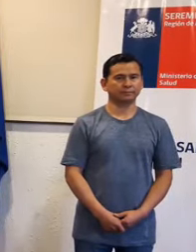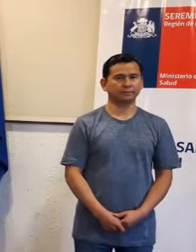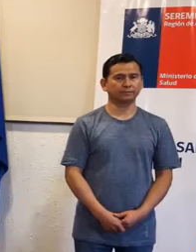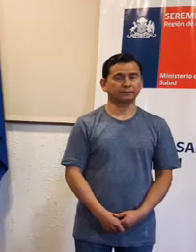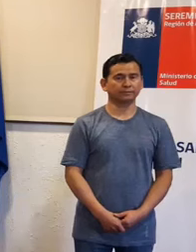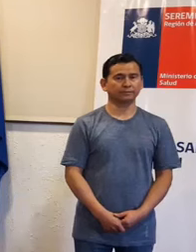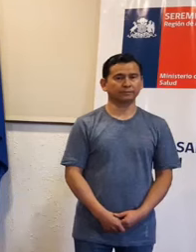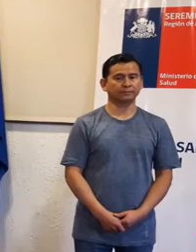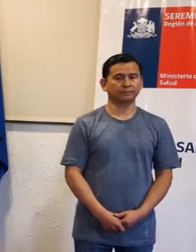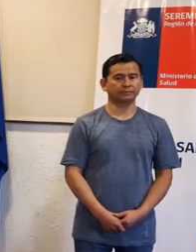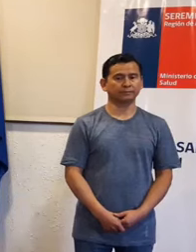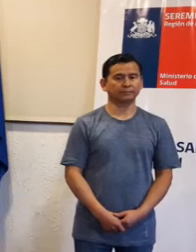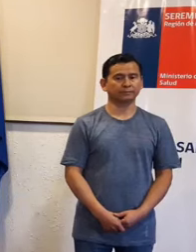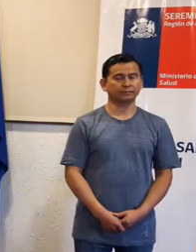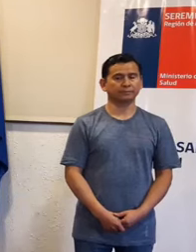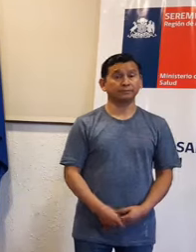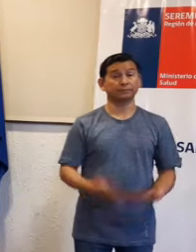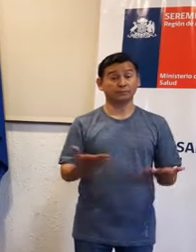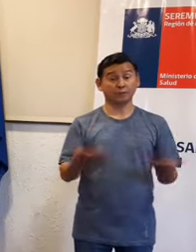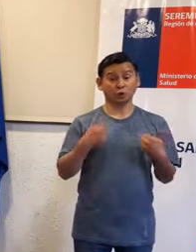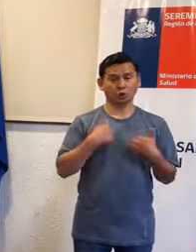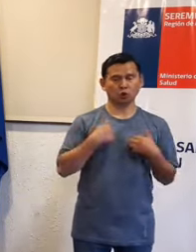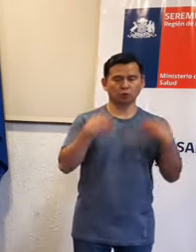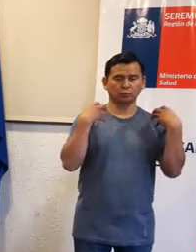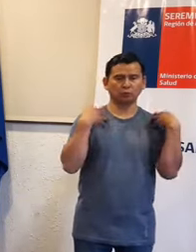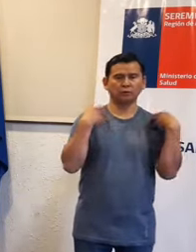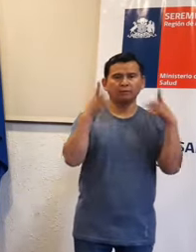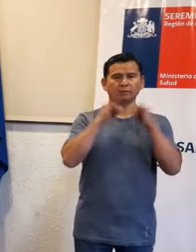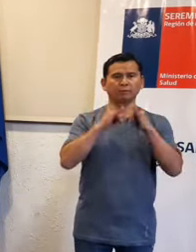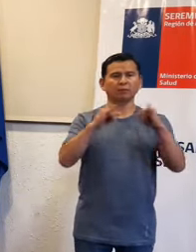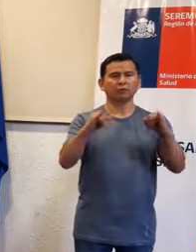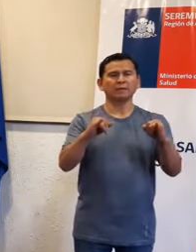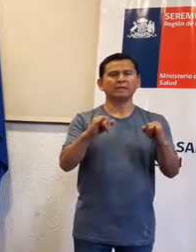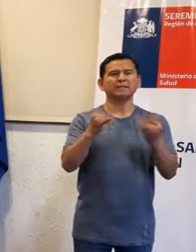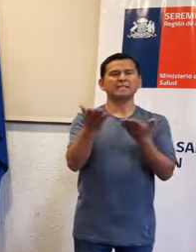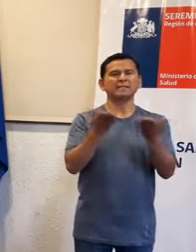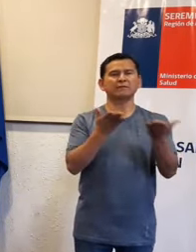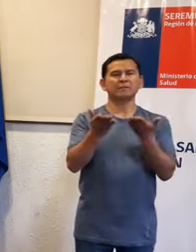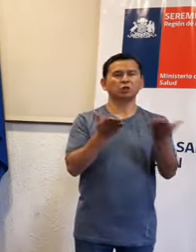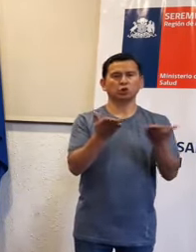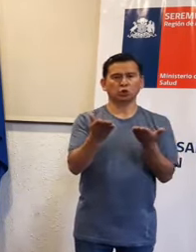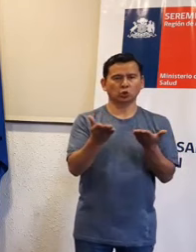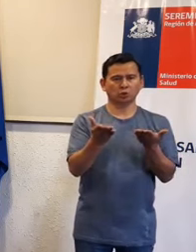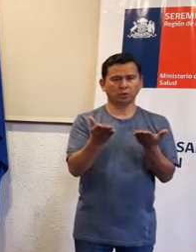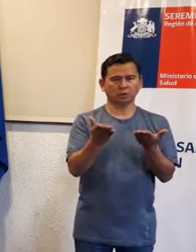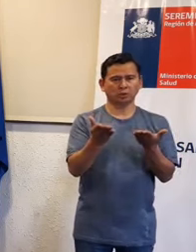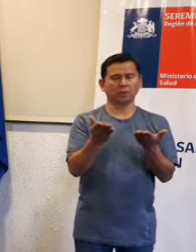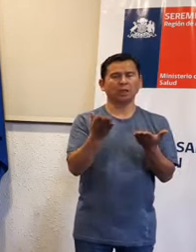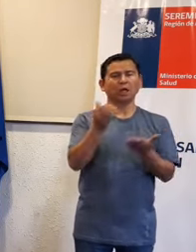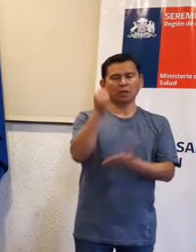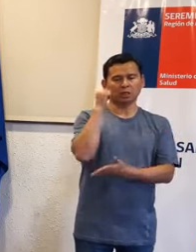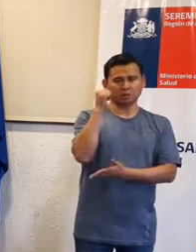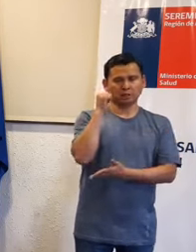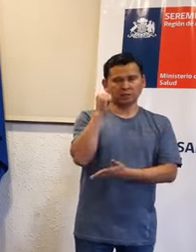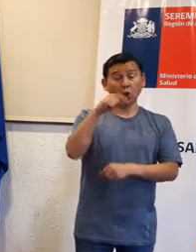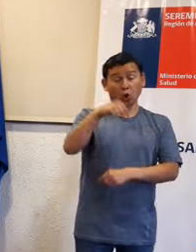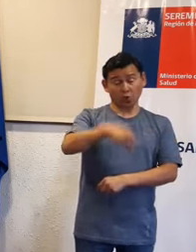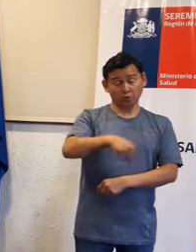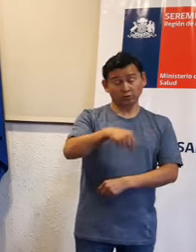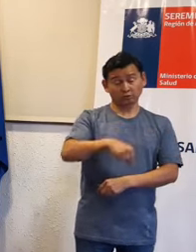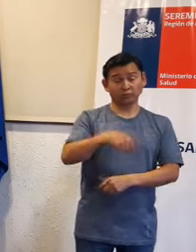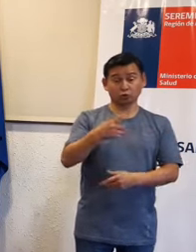bien bueno me corresponde rendir cuenta de los servicios que se dieron el día se llevaron a efecto el día de ayer y que hoy